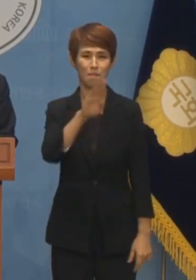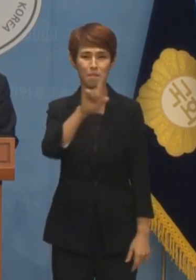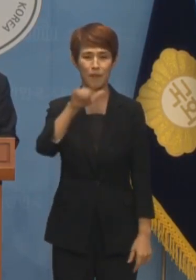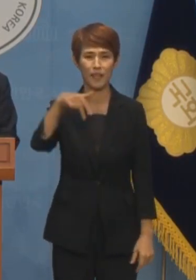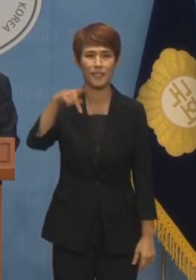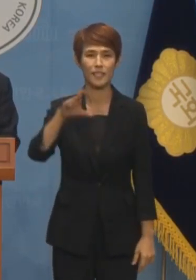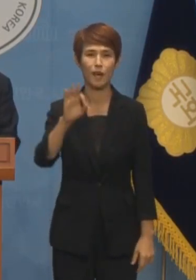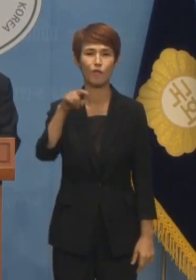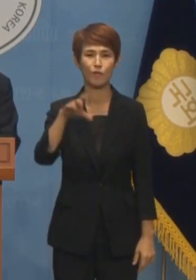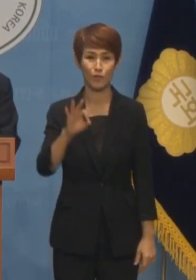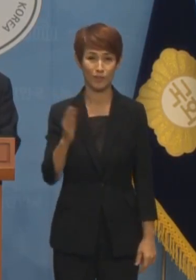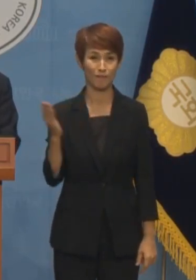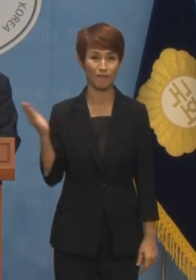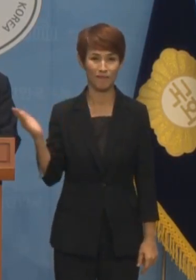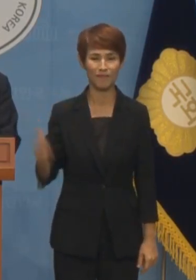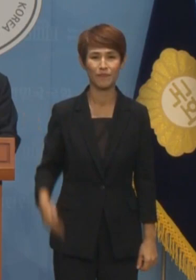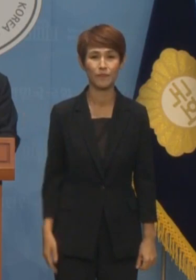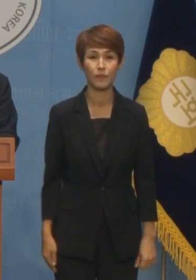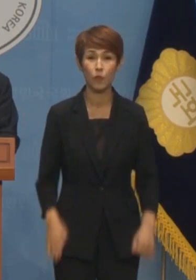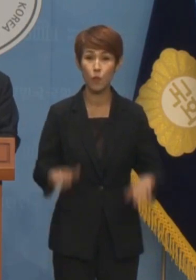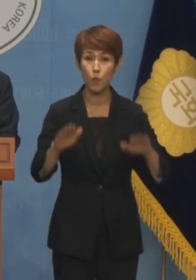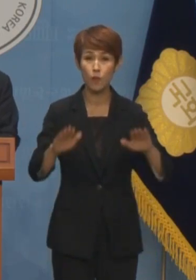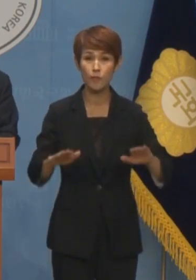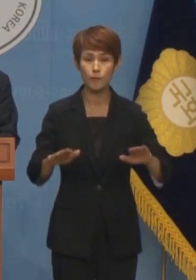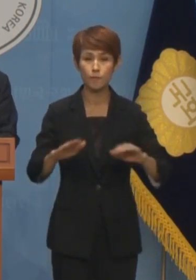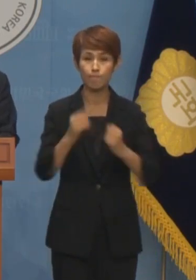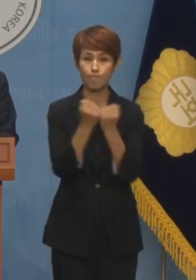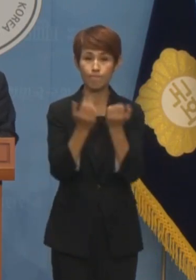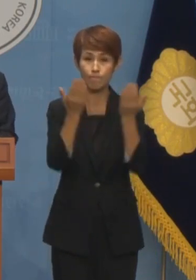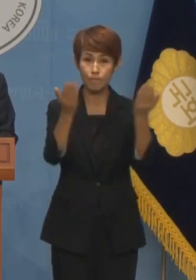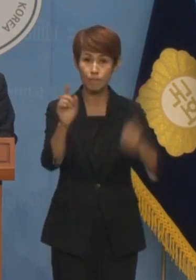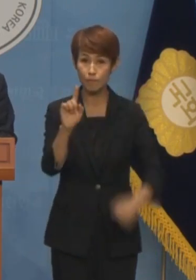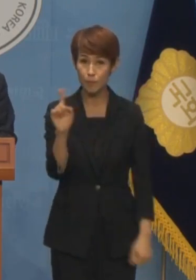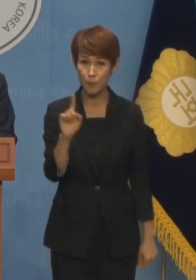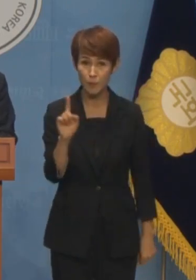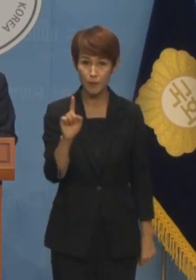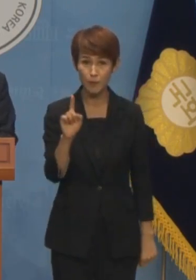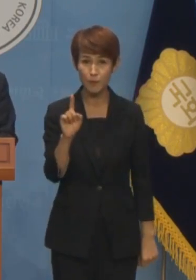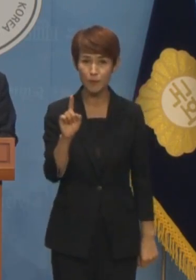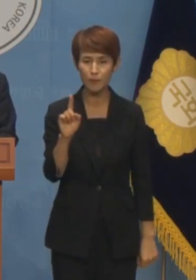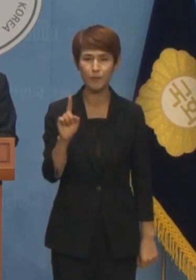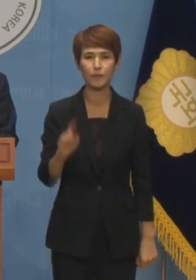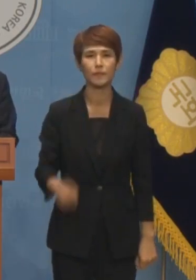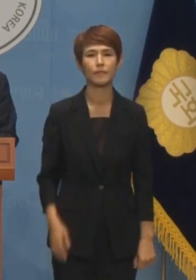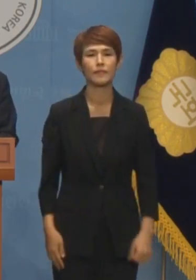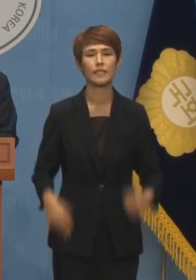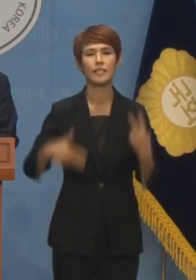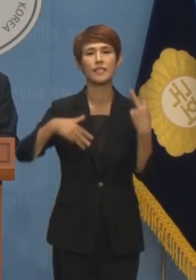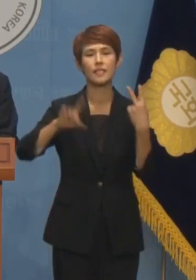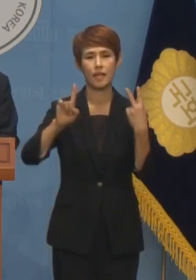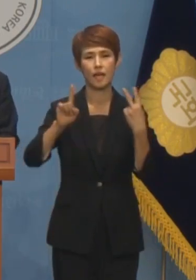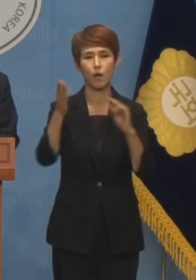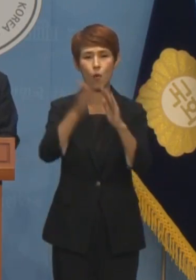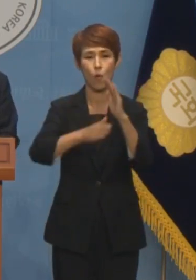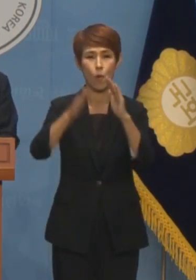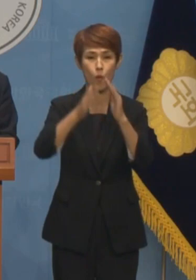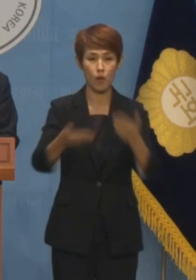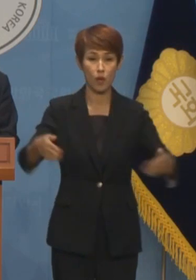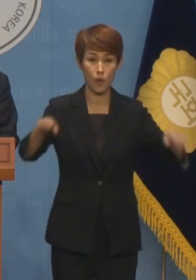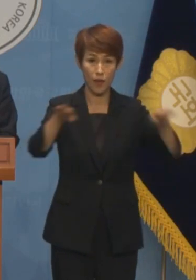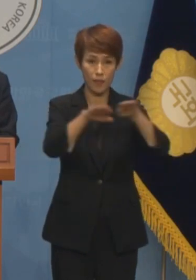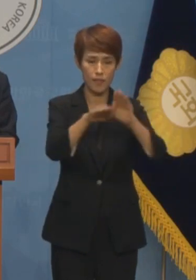의원입니다. 오늘은 2차 공공기관 이전을